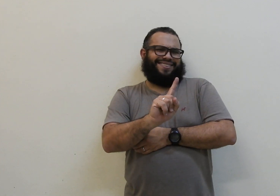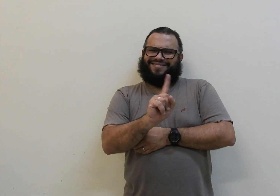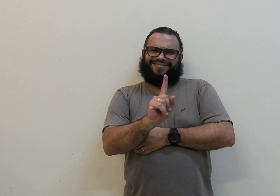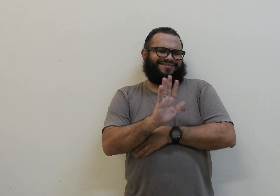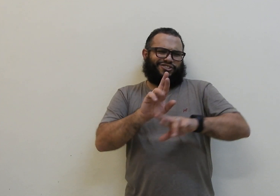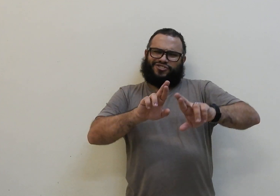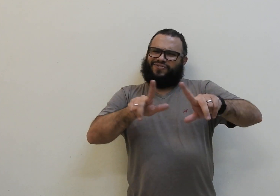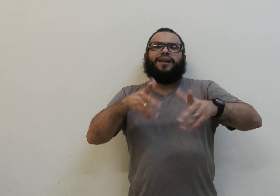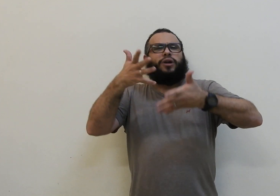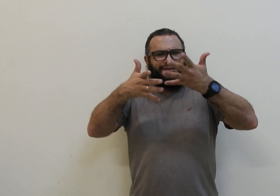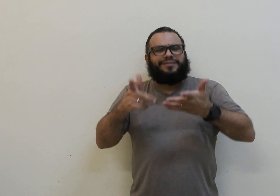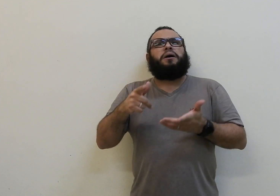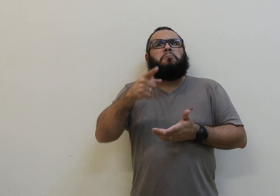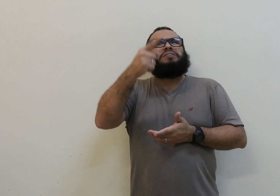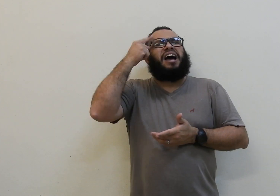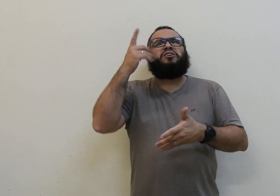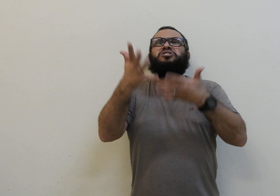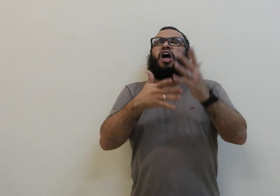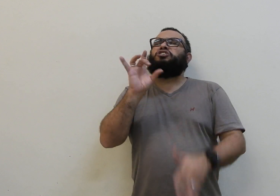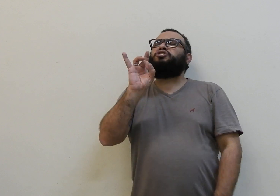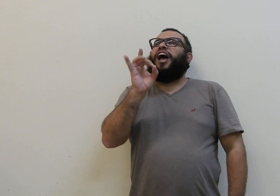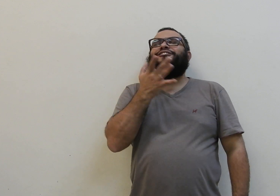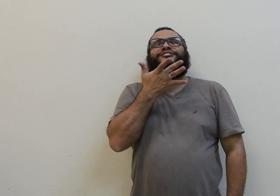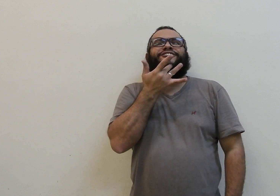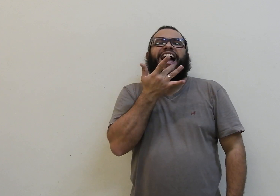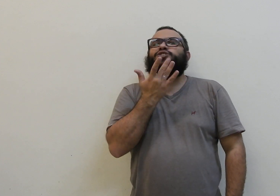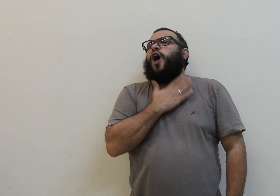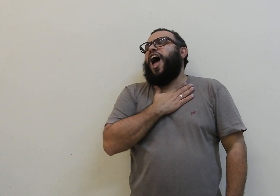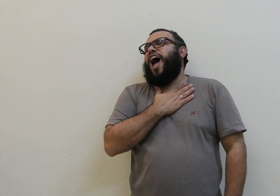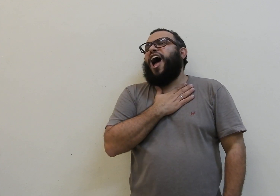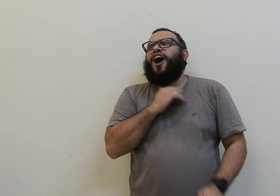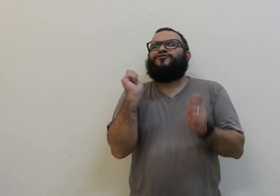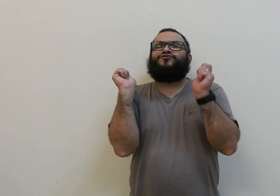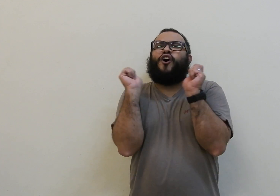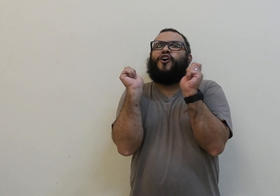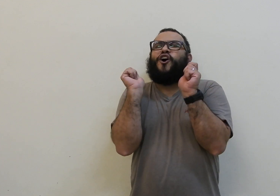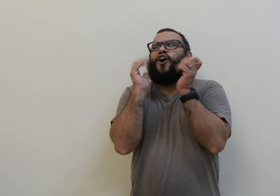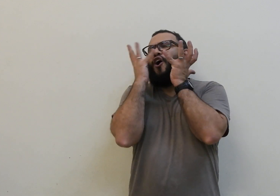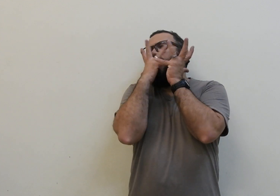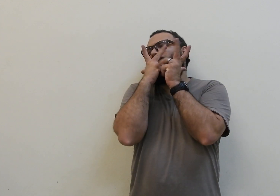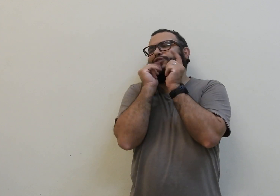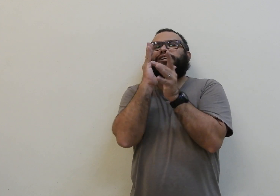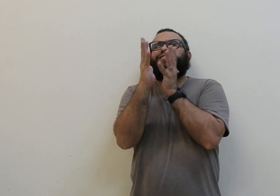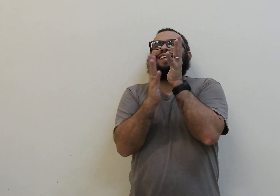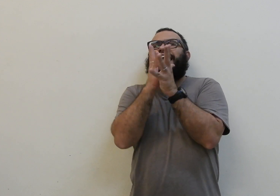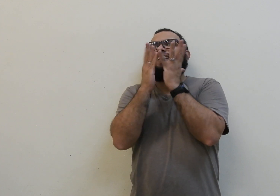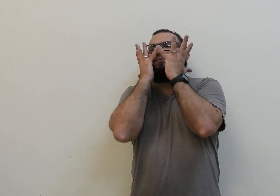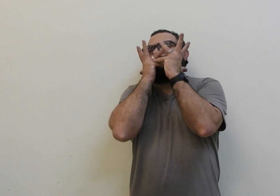Então a língua de sinais não é uma linguagem apenas. Às vezes as pessoas dizem, ai, fofo, é bonitinho,